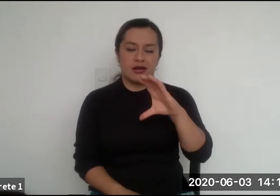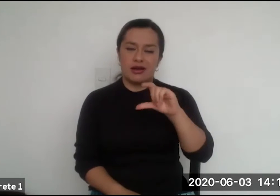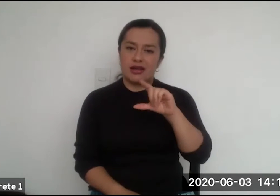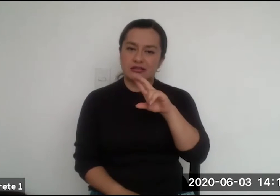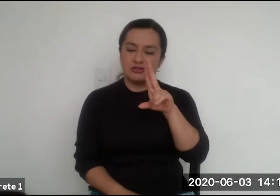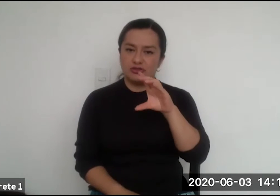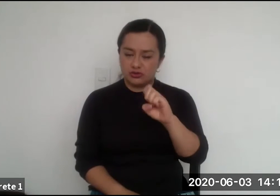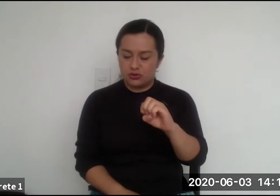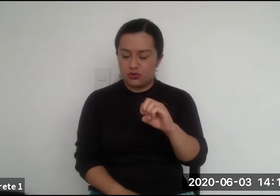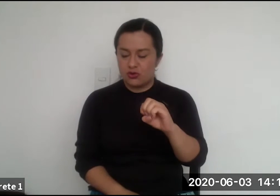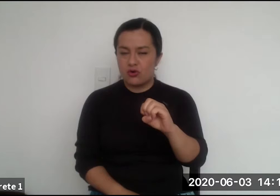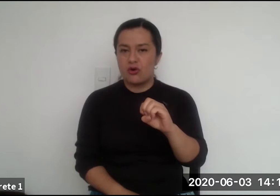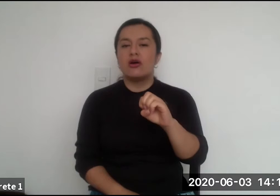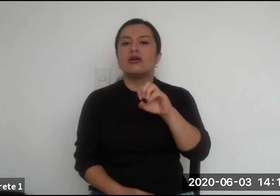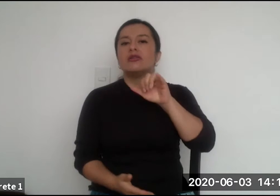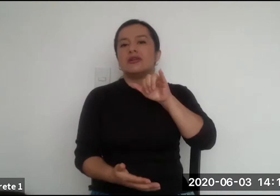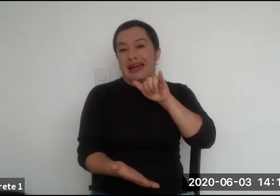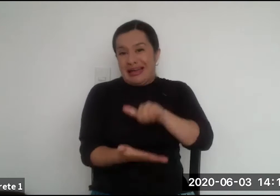en Discapacidad.